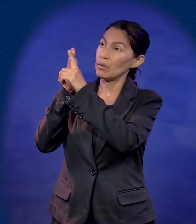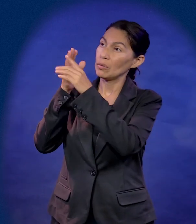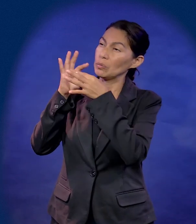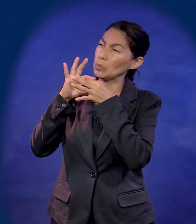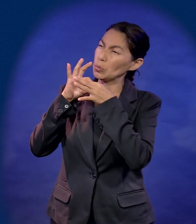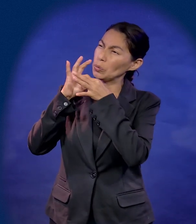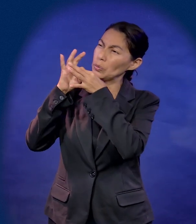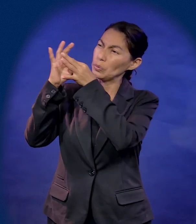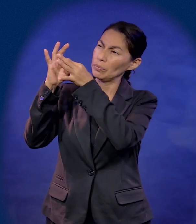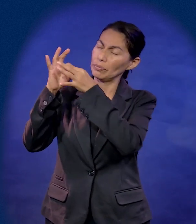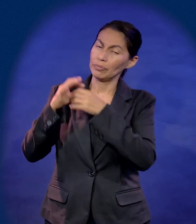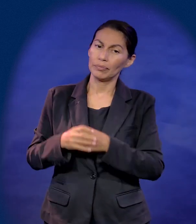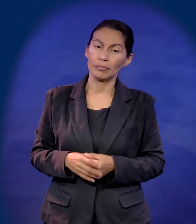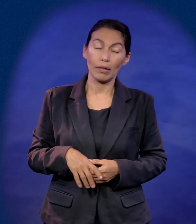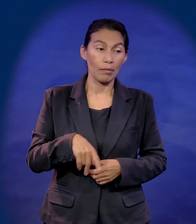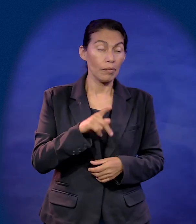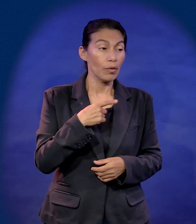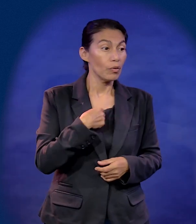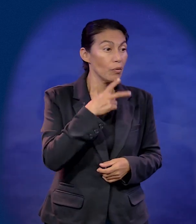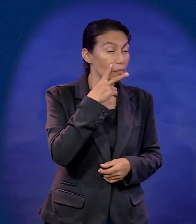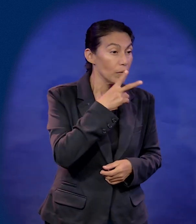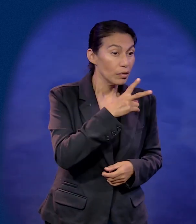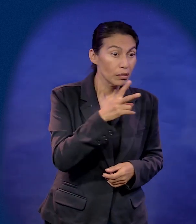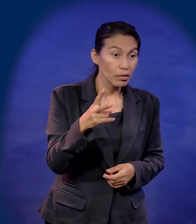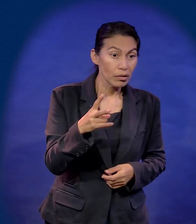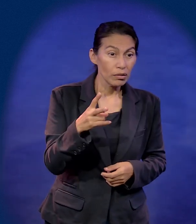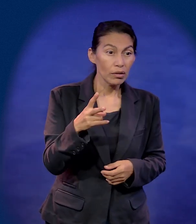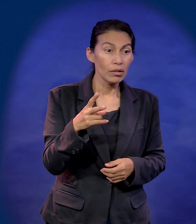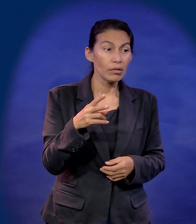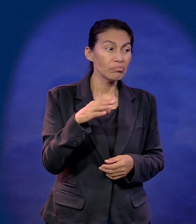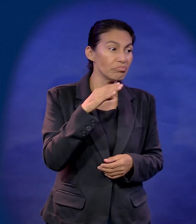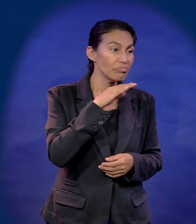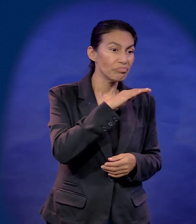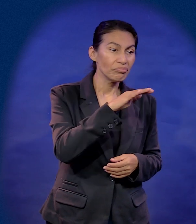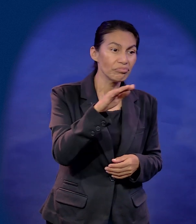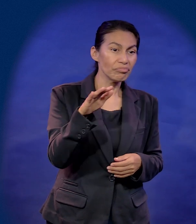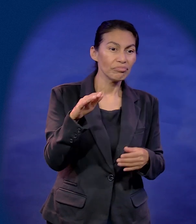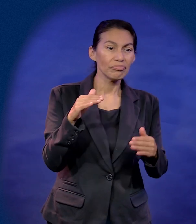una persona, te estancas en tu crecimiento.